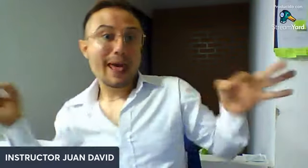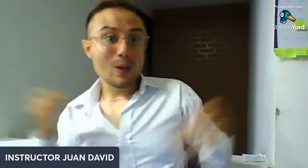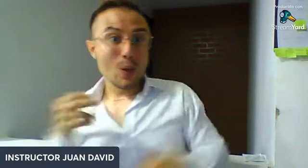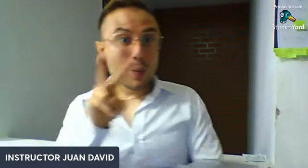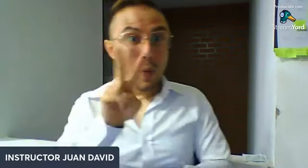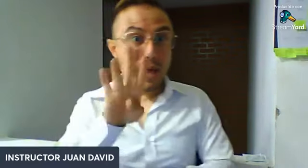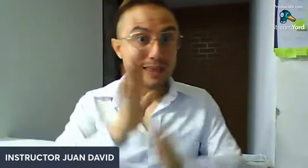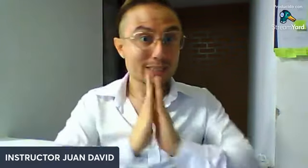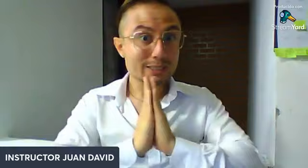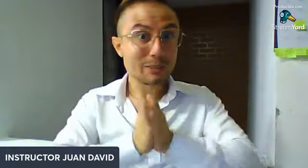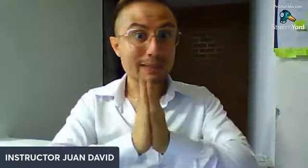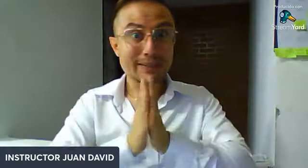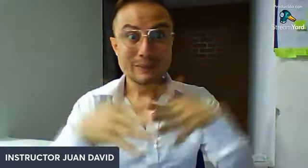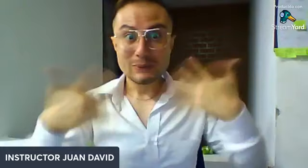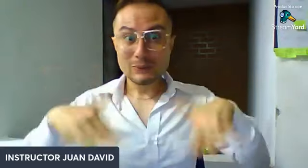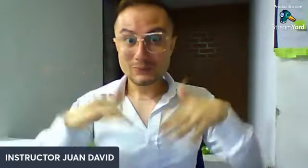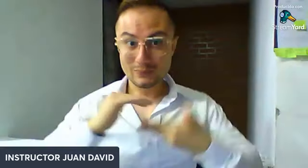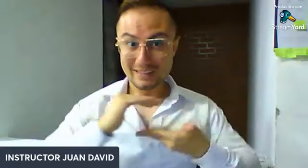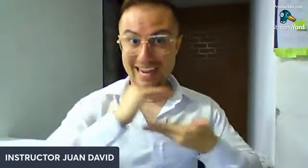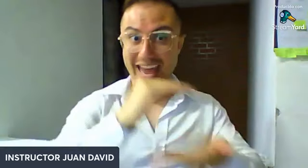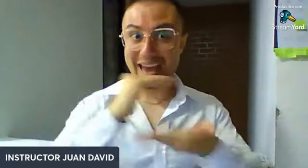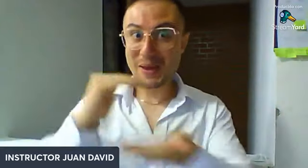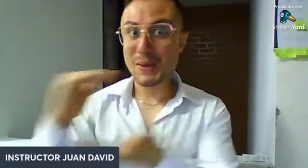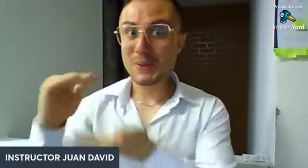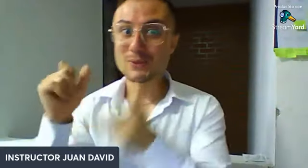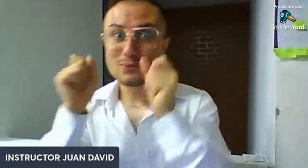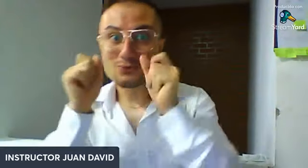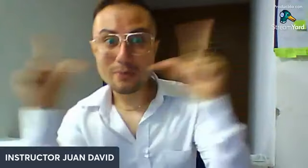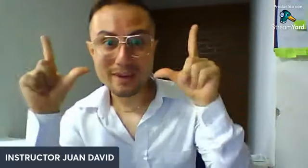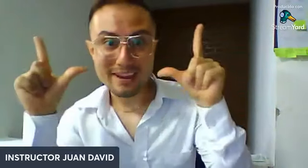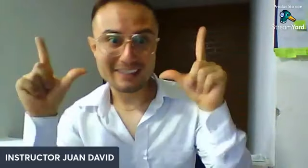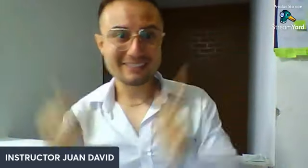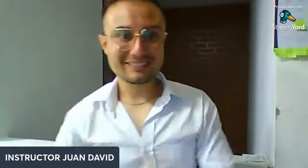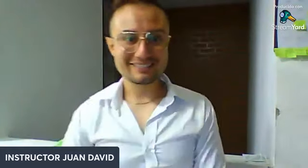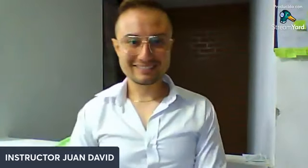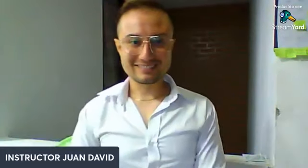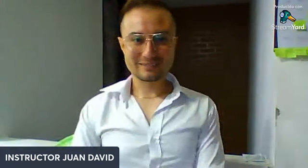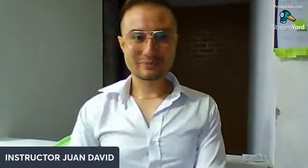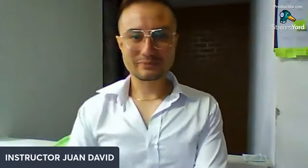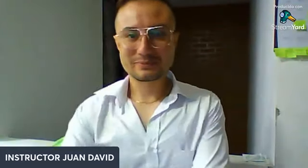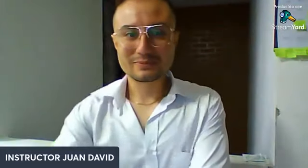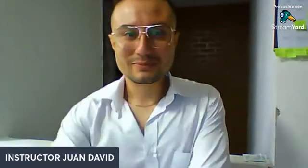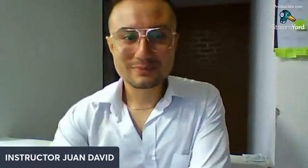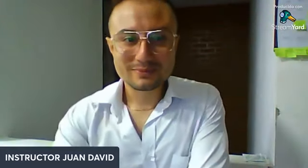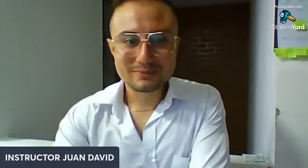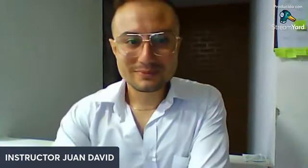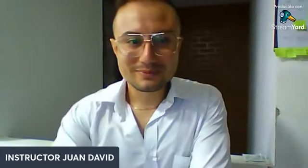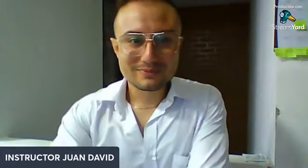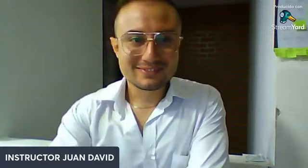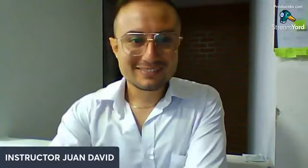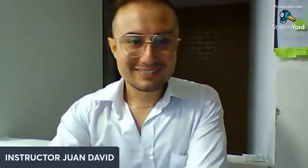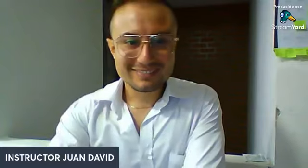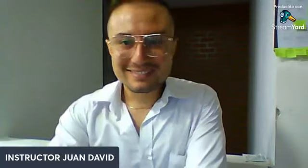qué nos van a dar el 24 de diciembre. Mejor dicho, es el día de los regalos y de las sorpresas.